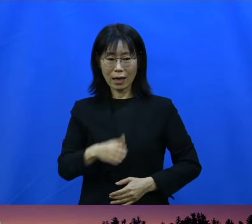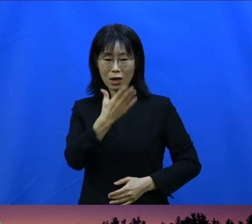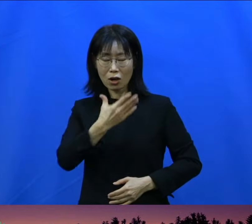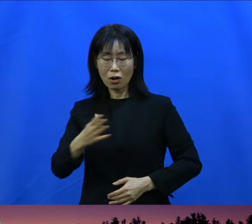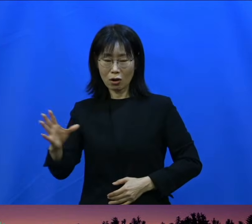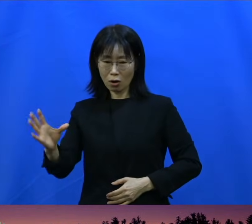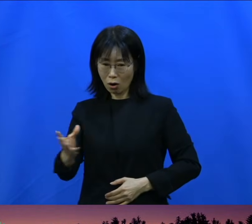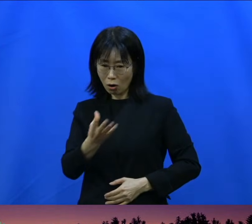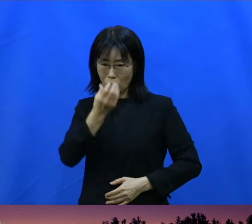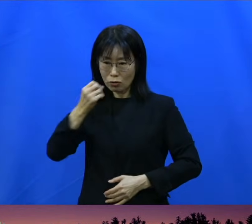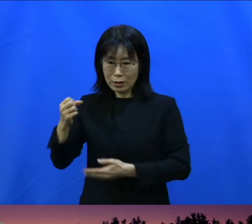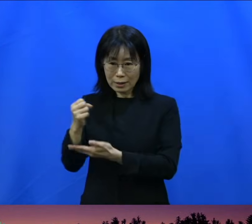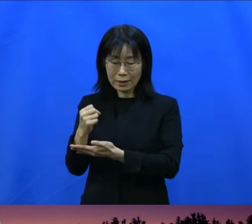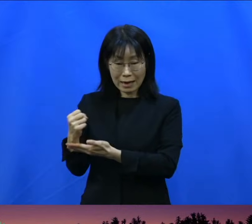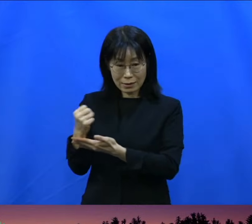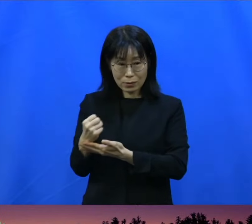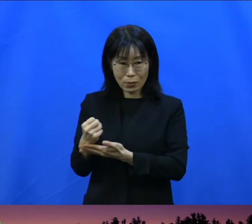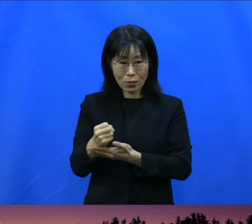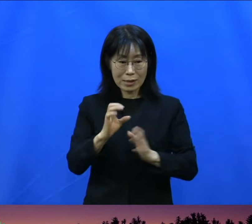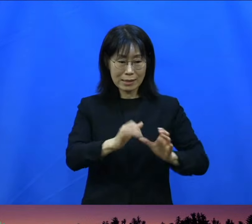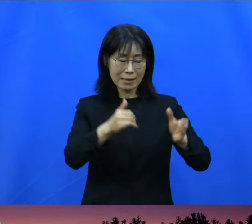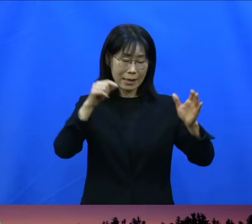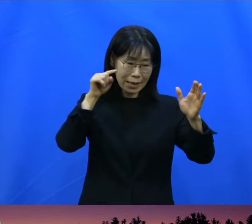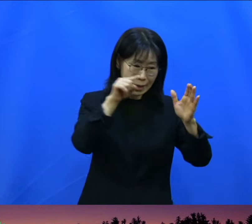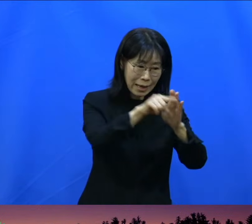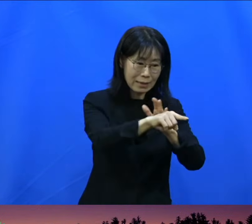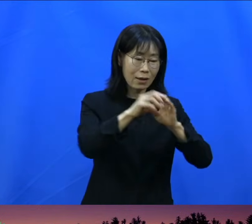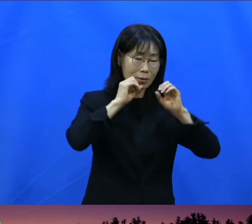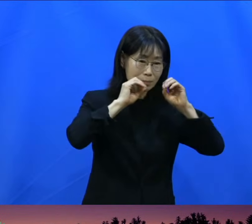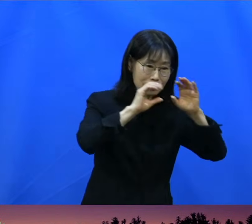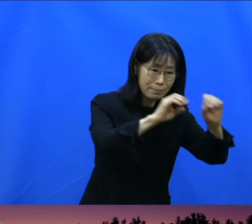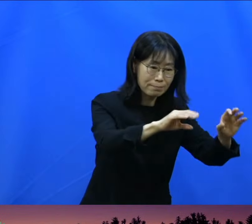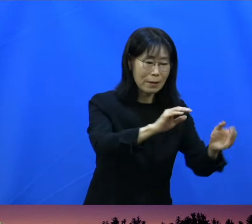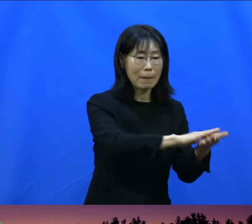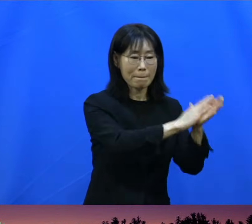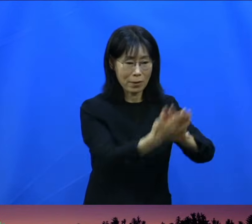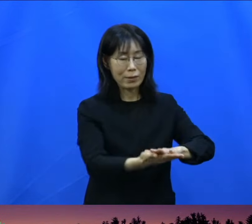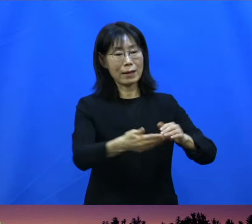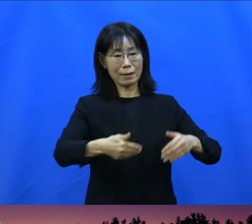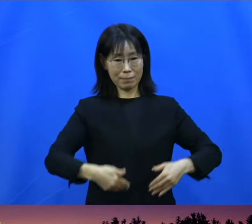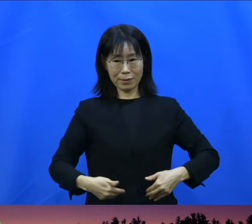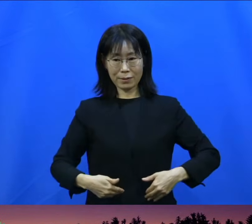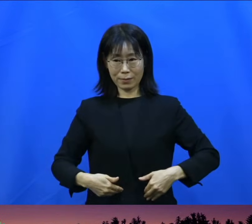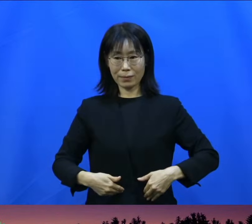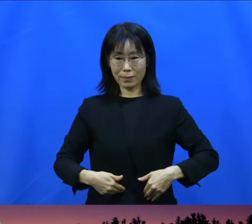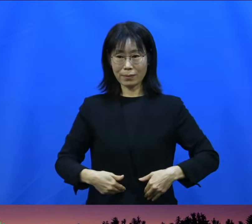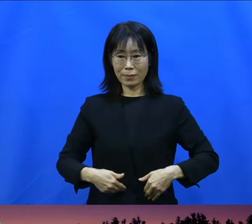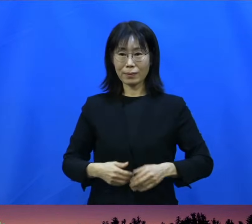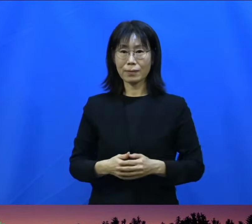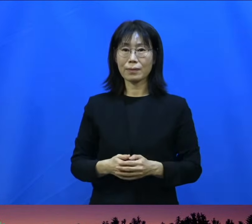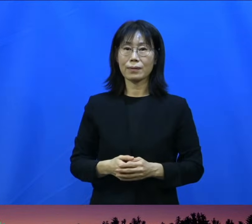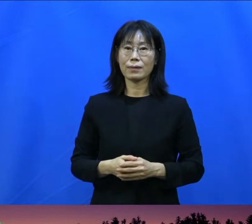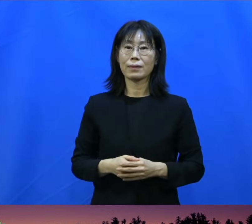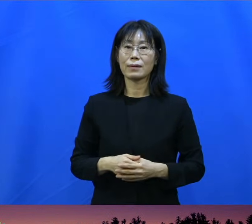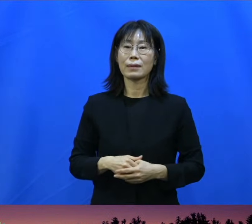그 말은 이 어두운 세상에, 이 타락한 세상에 당신의 거룩을 드러낼 자가 누구냐는